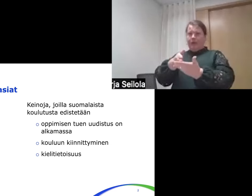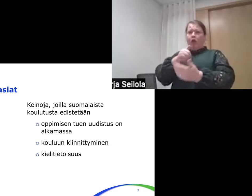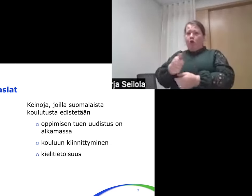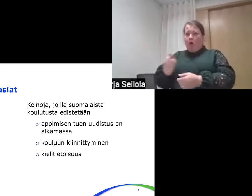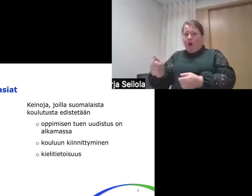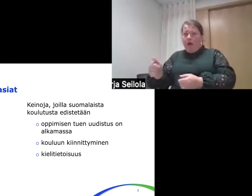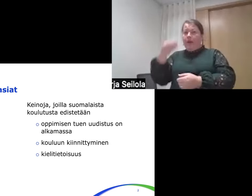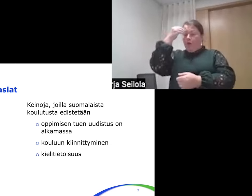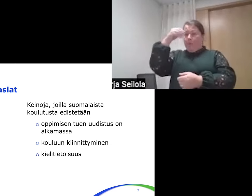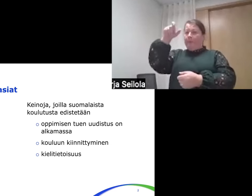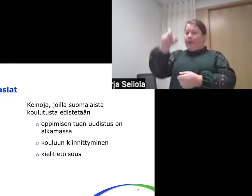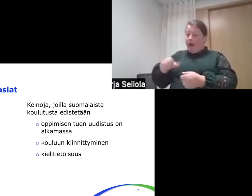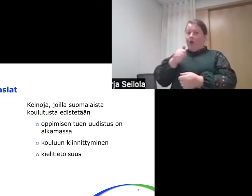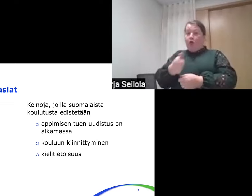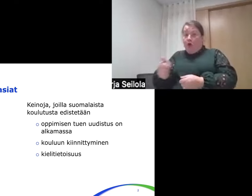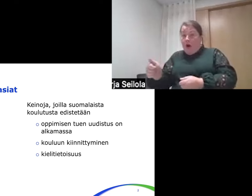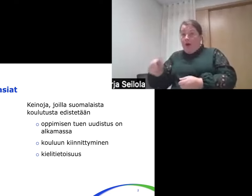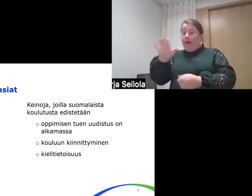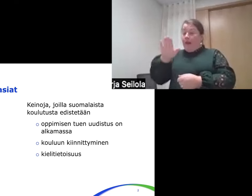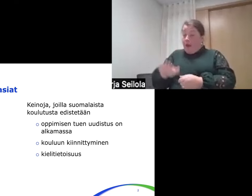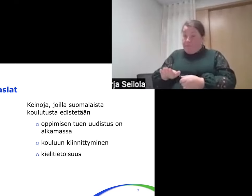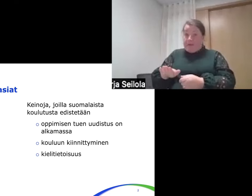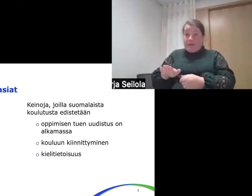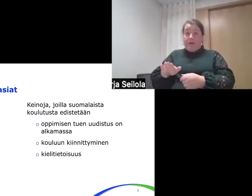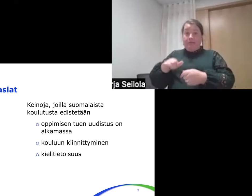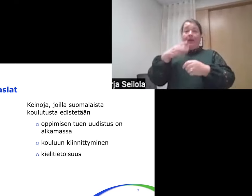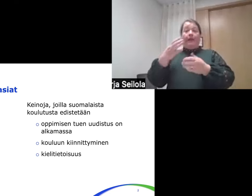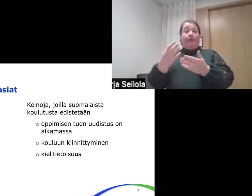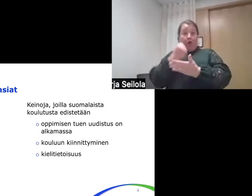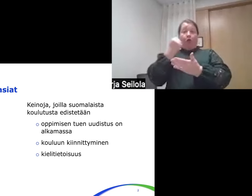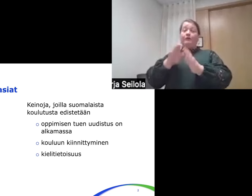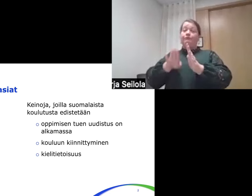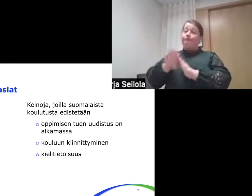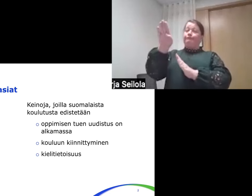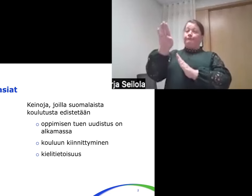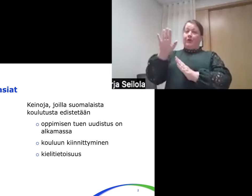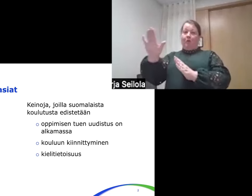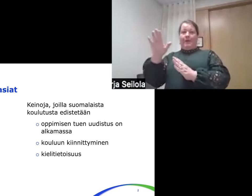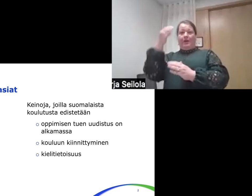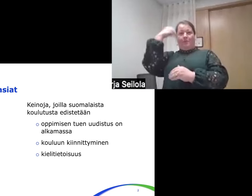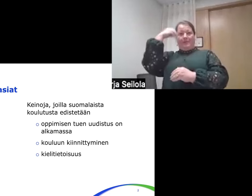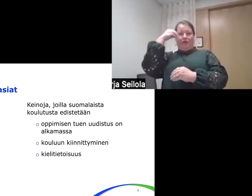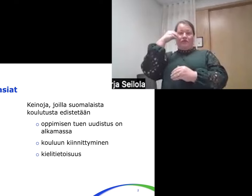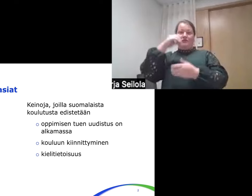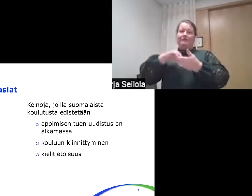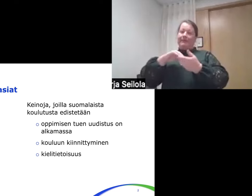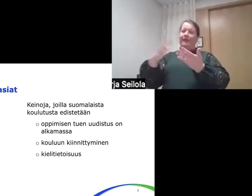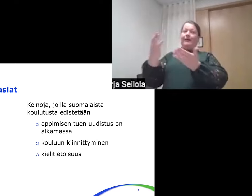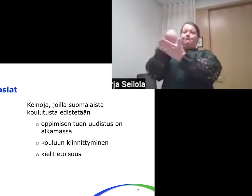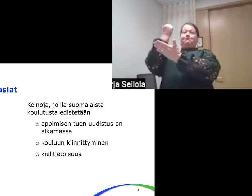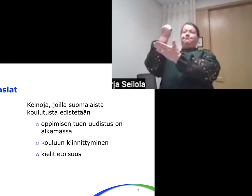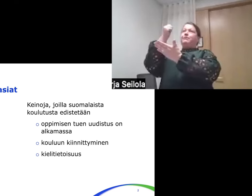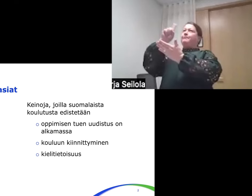täällä mietitään ja luodaan keinoja, joilla kaikkia suomalaisten lasten perusopetus ja kouluopetus